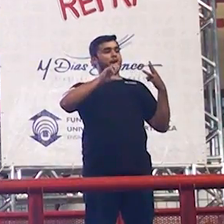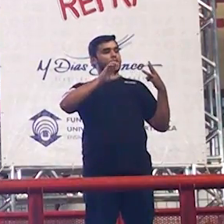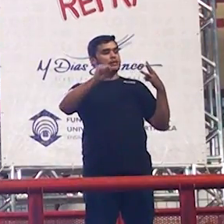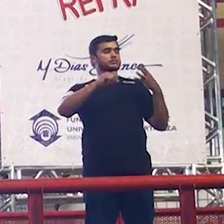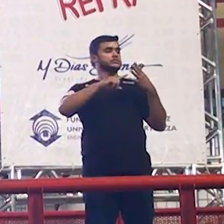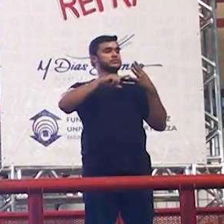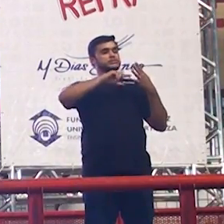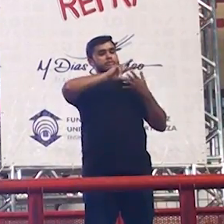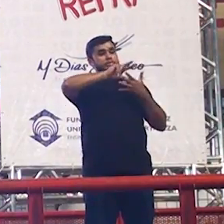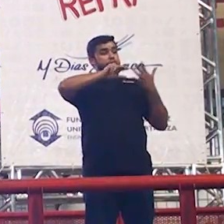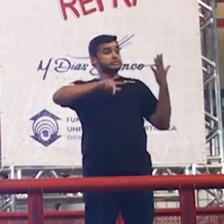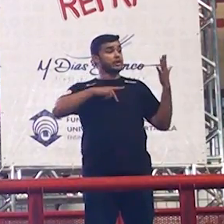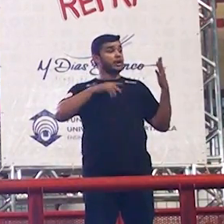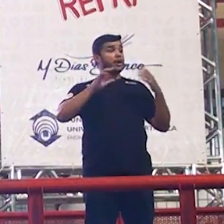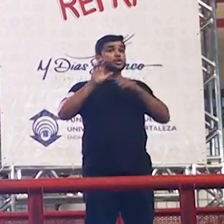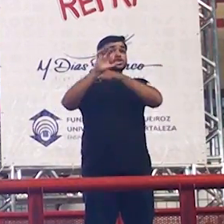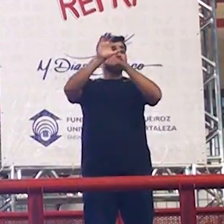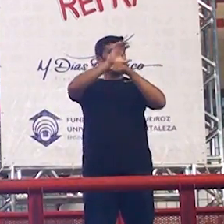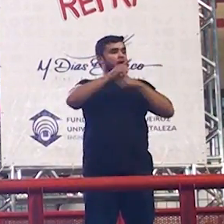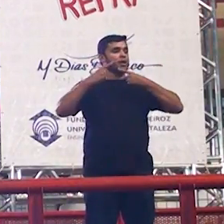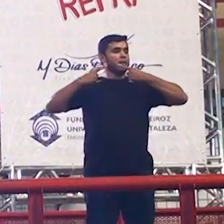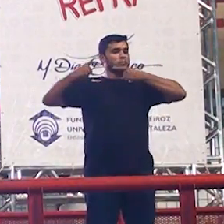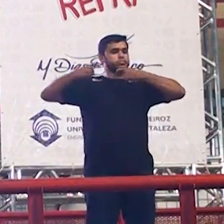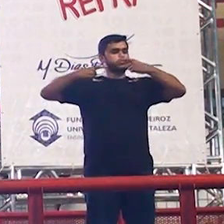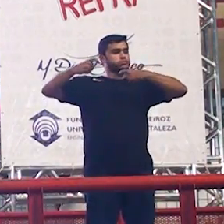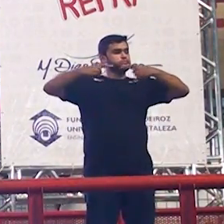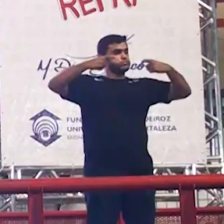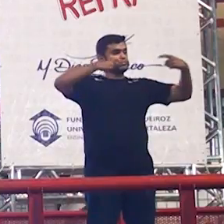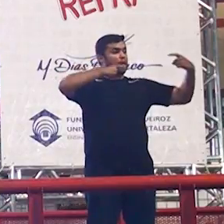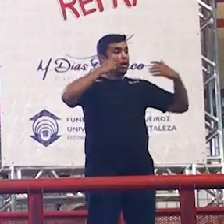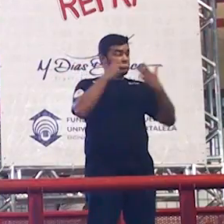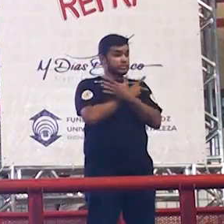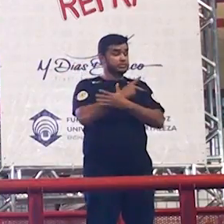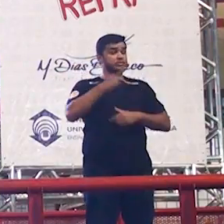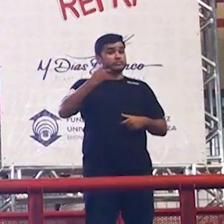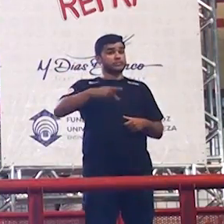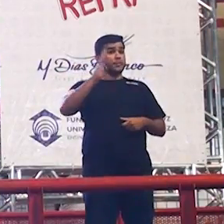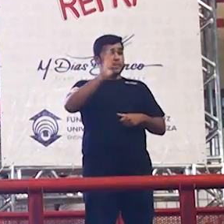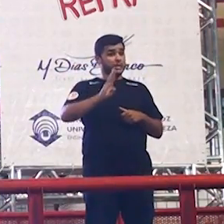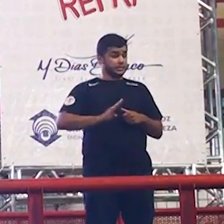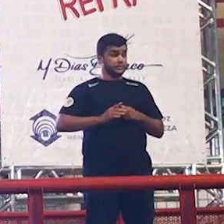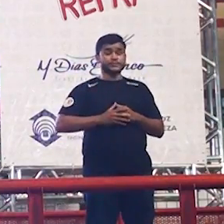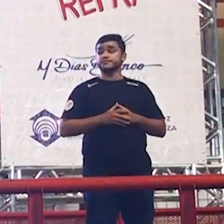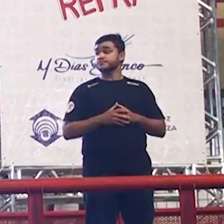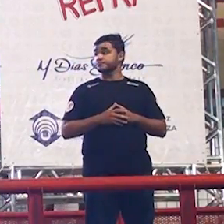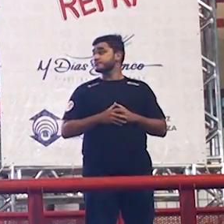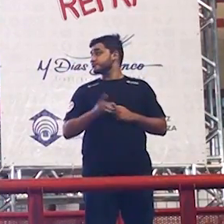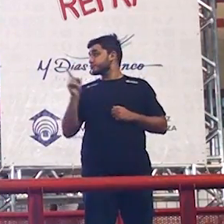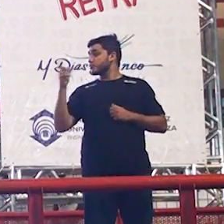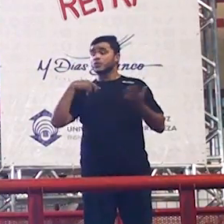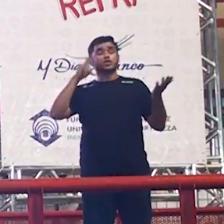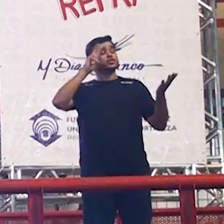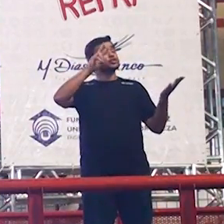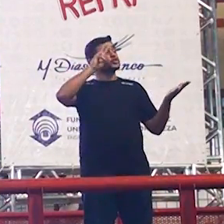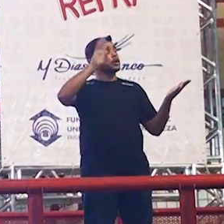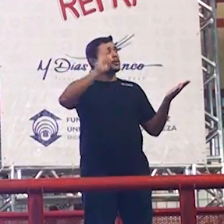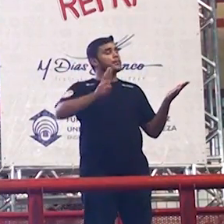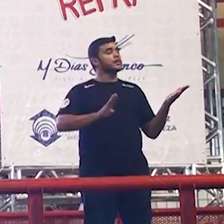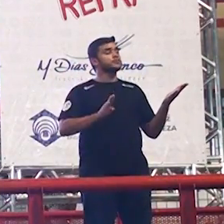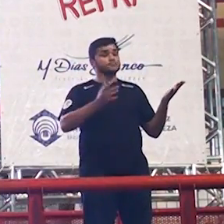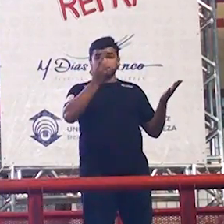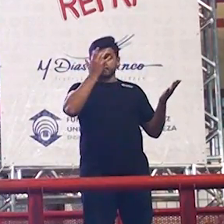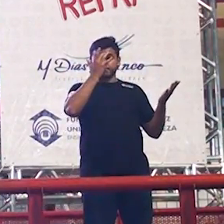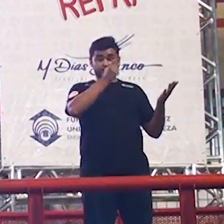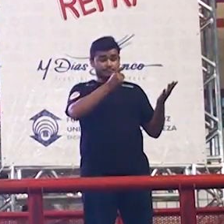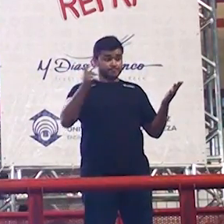são movimentos regenciais. Professor, Próximo tópico de história do Brasil que eu não posso deixar de